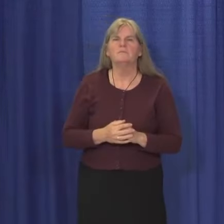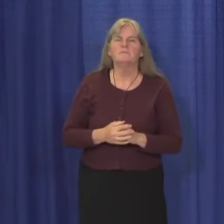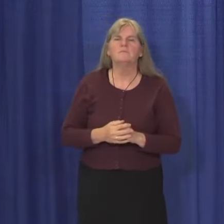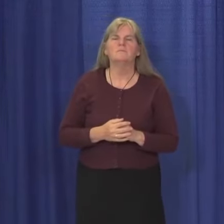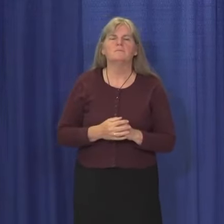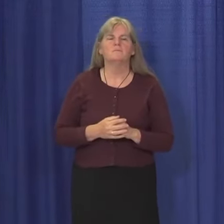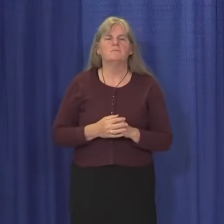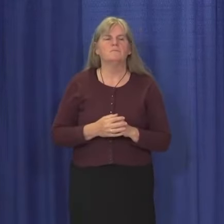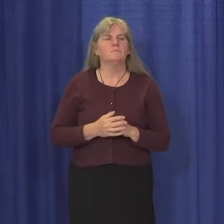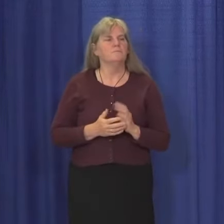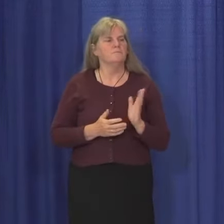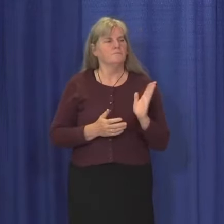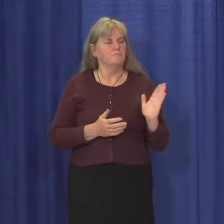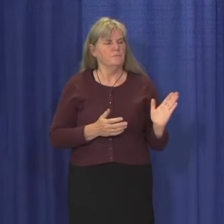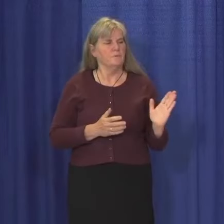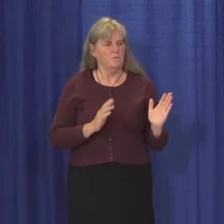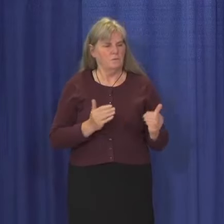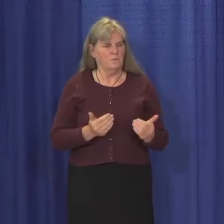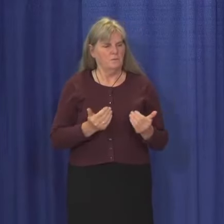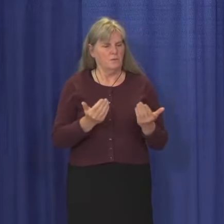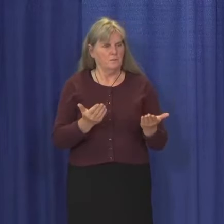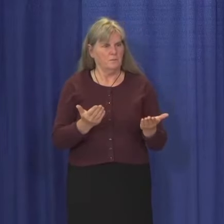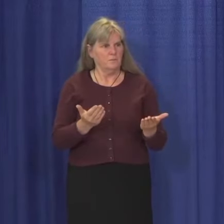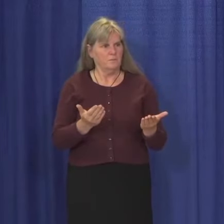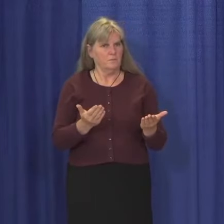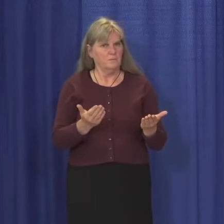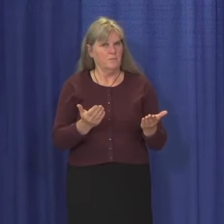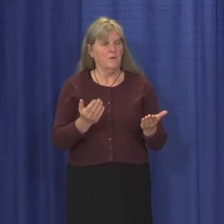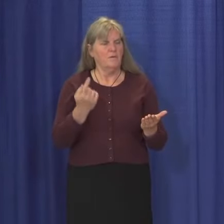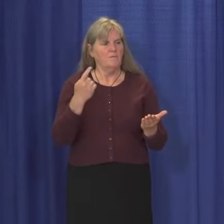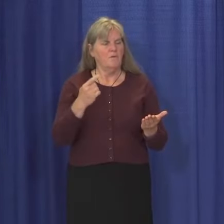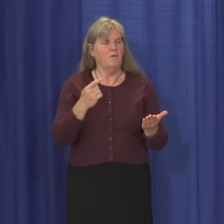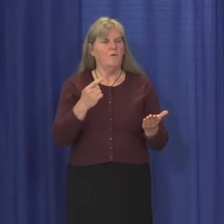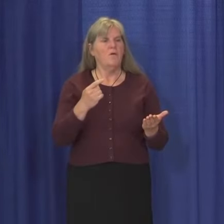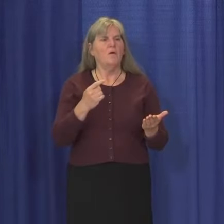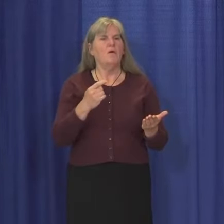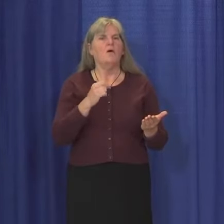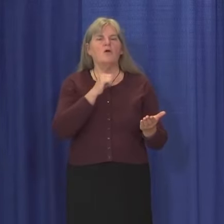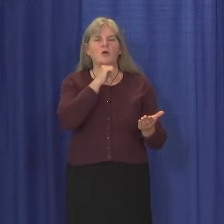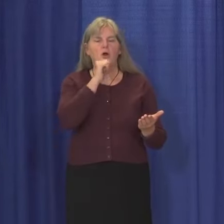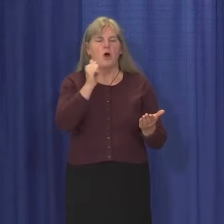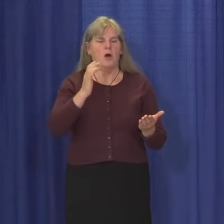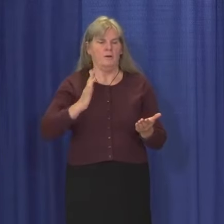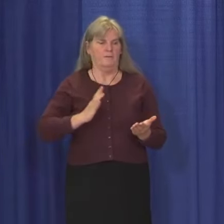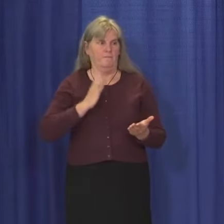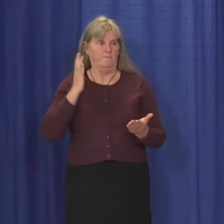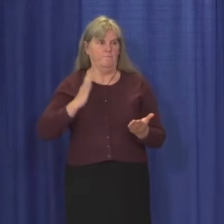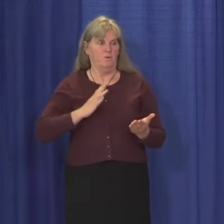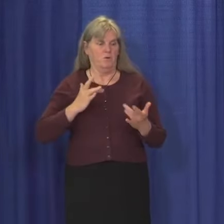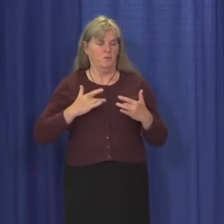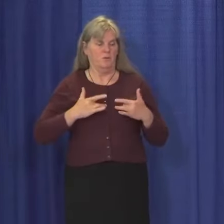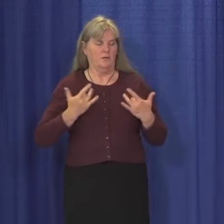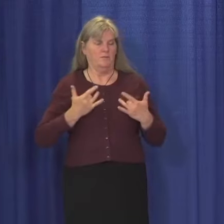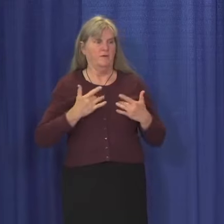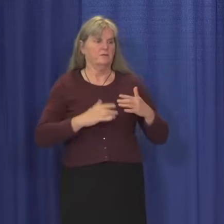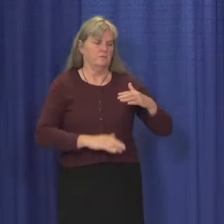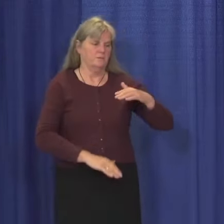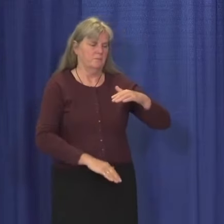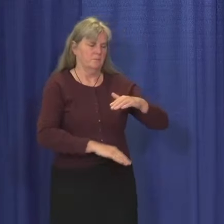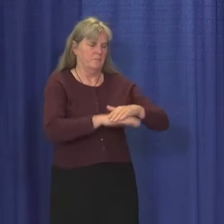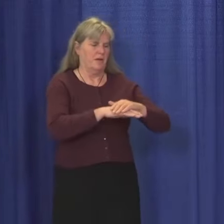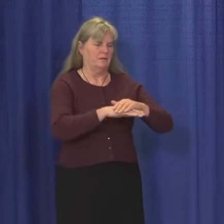Dr. Hanley, your recommendation for unorganized gathering that should stay under 6